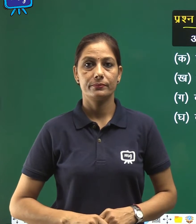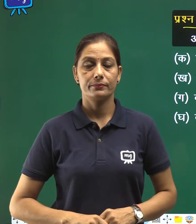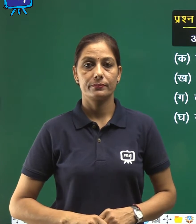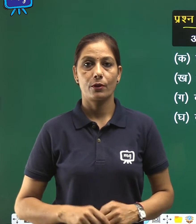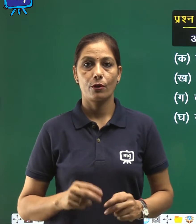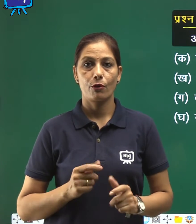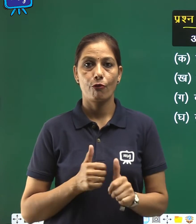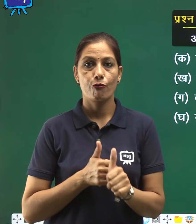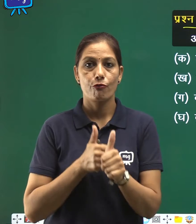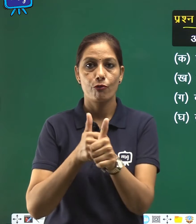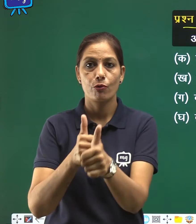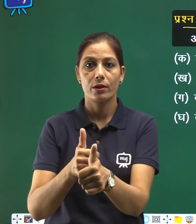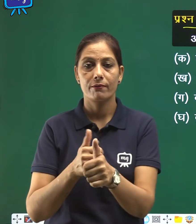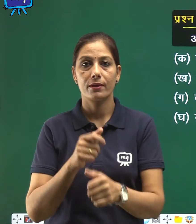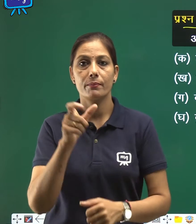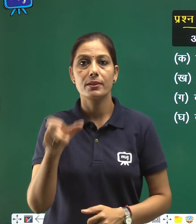अनुयायी थे।